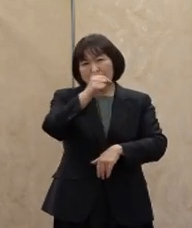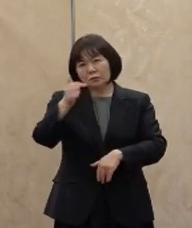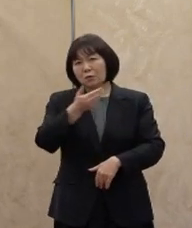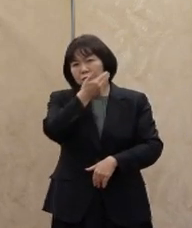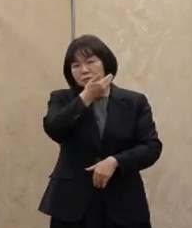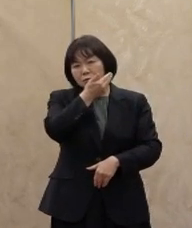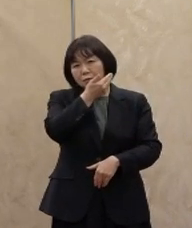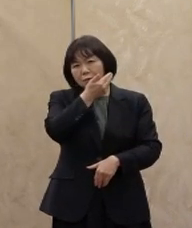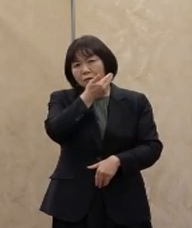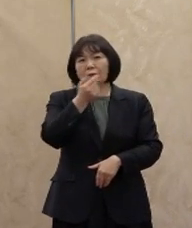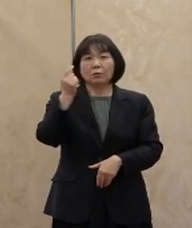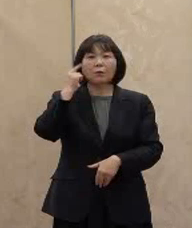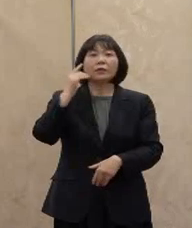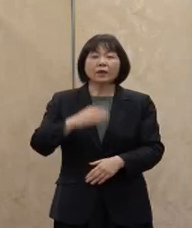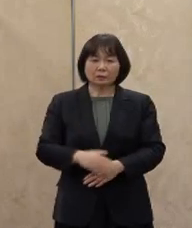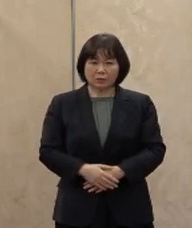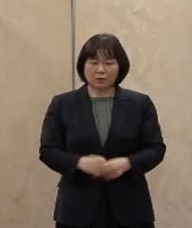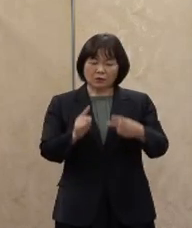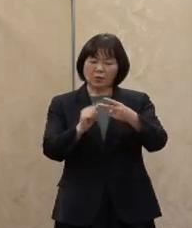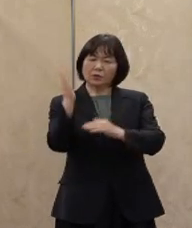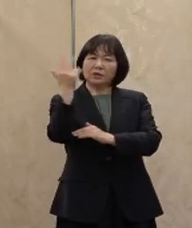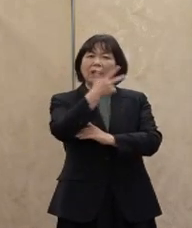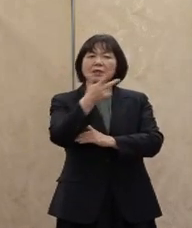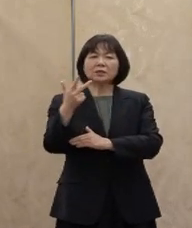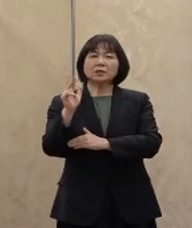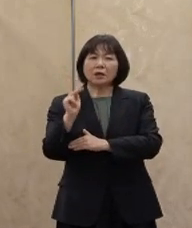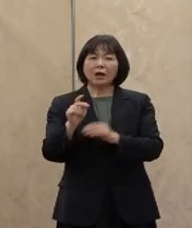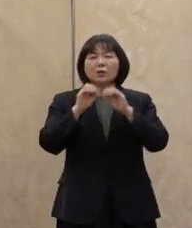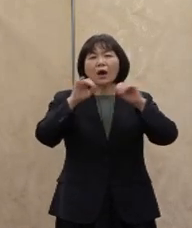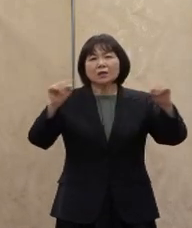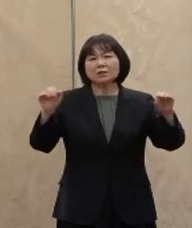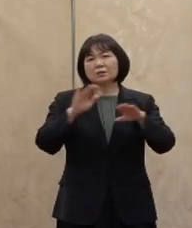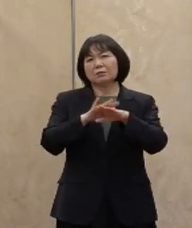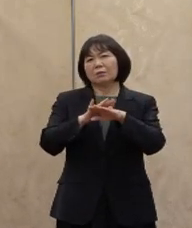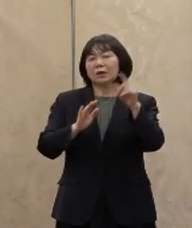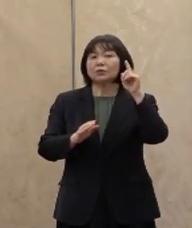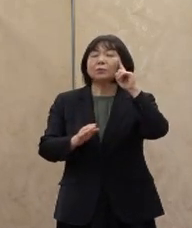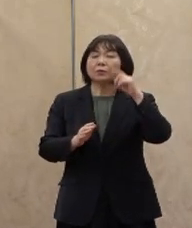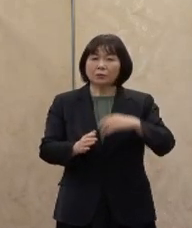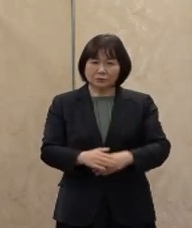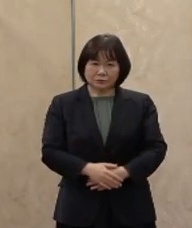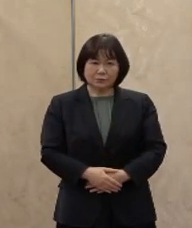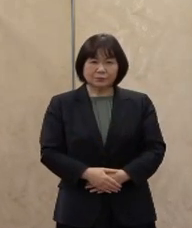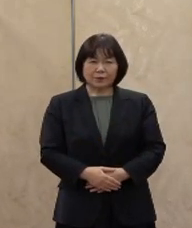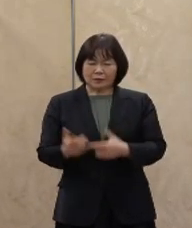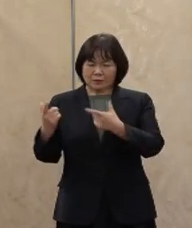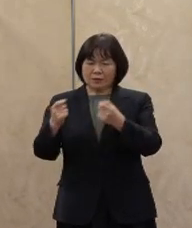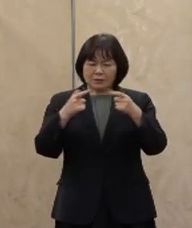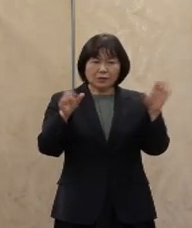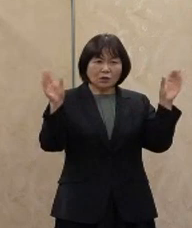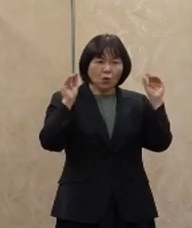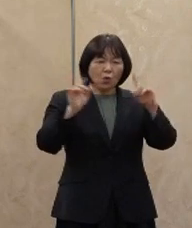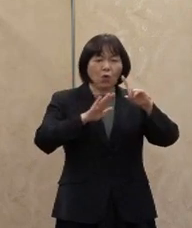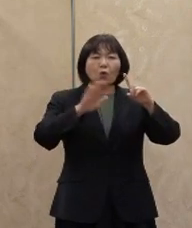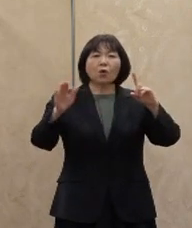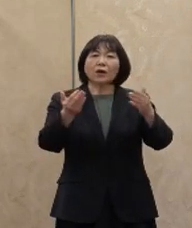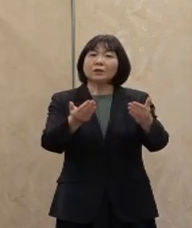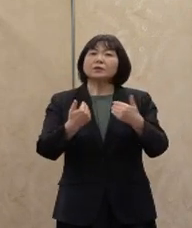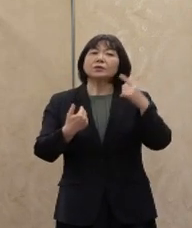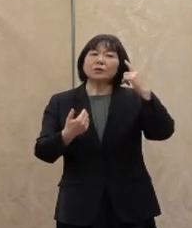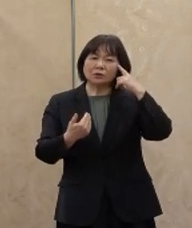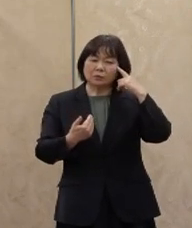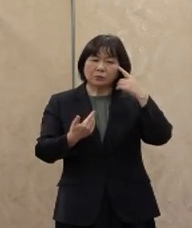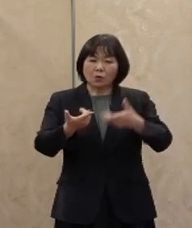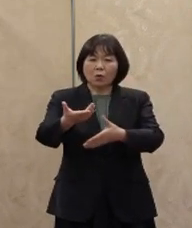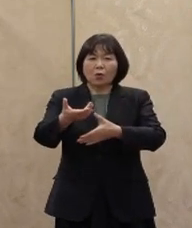になるんじゃないかなとは思います。もう一つはやっぱ政治家の発信ですよね。あとはもう徹底した情報公開、それによって